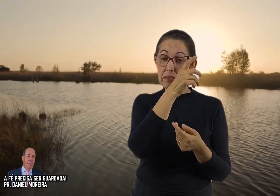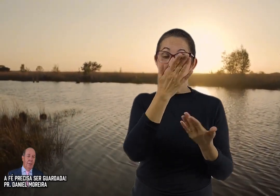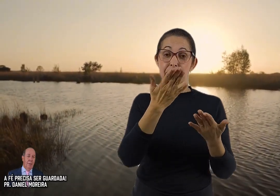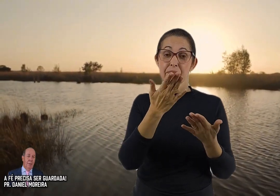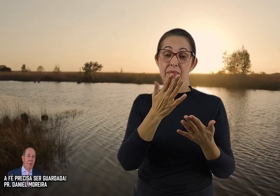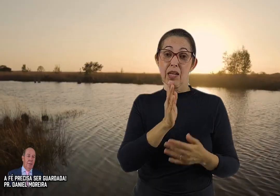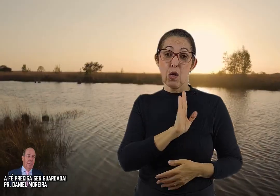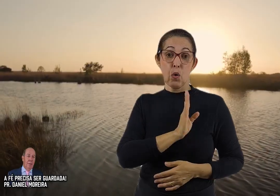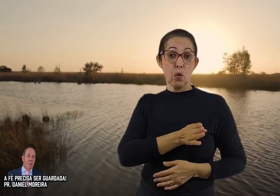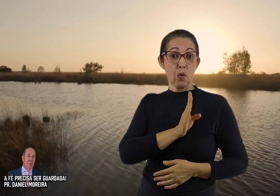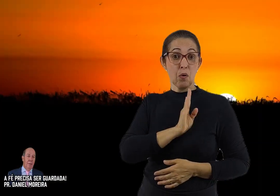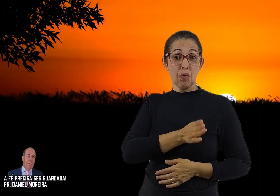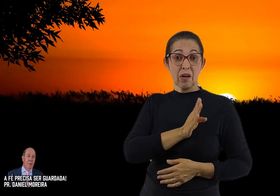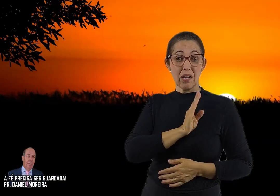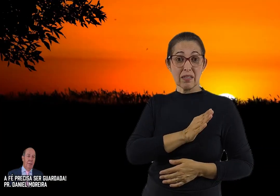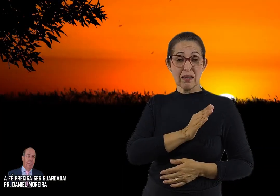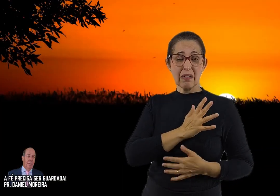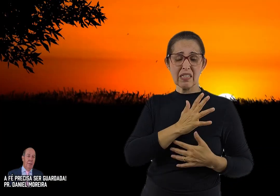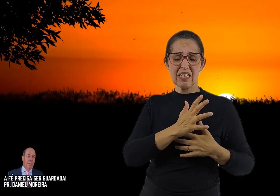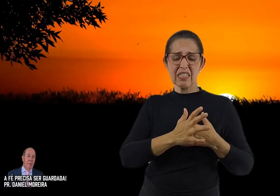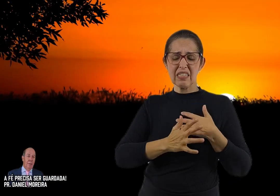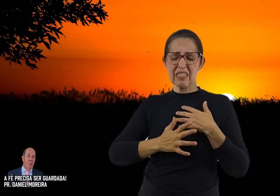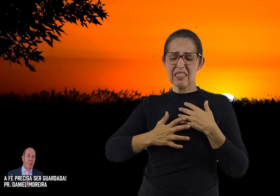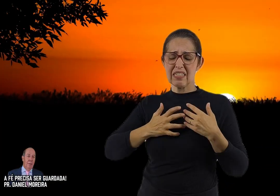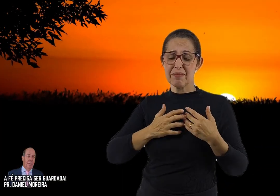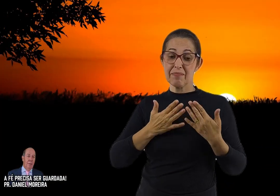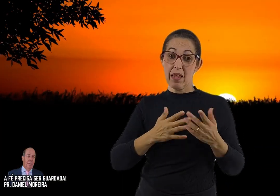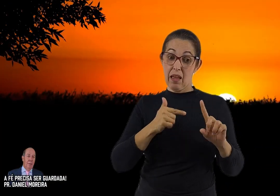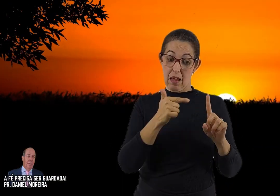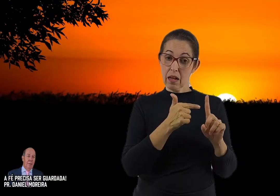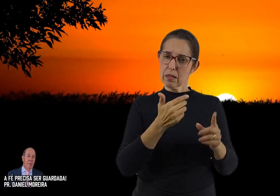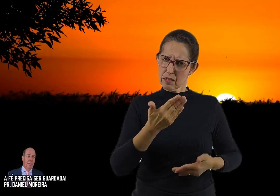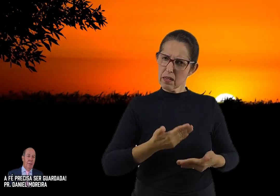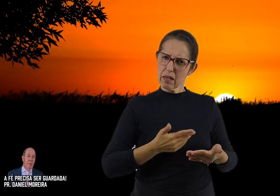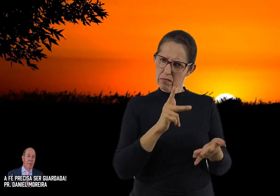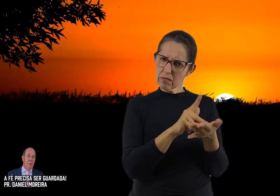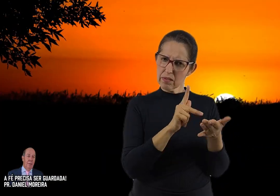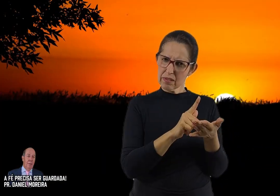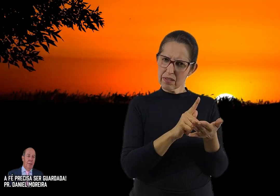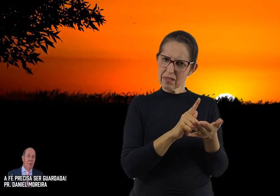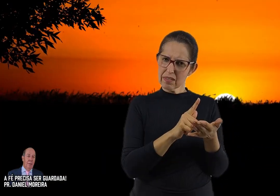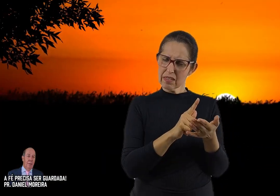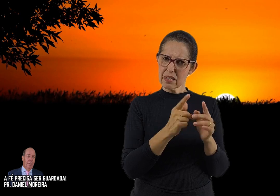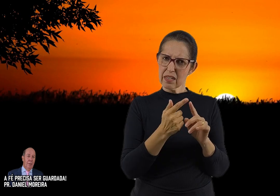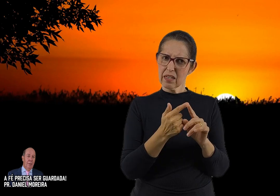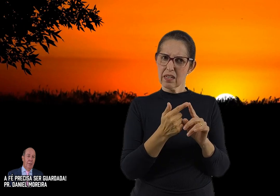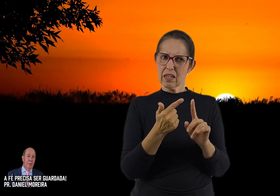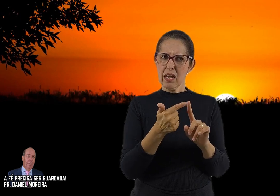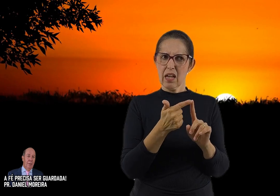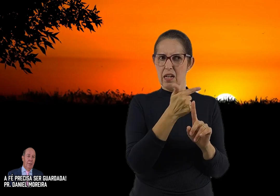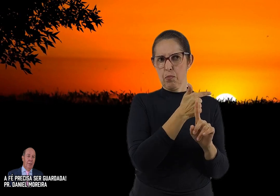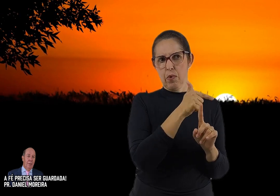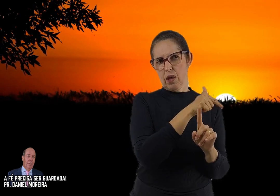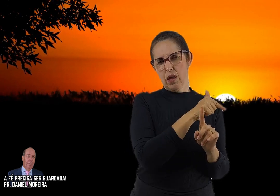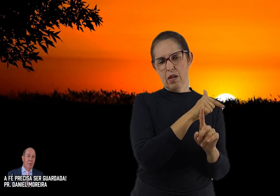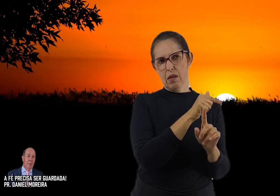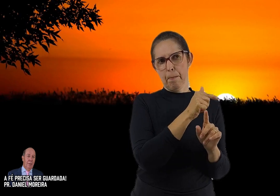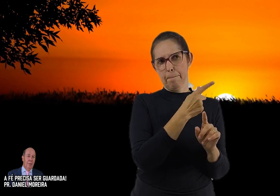Meu coração não consolava. Ele é um servo de Deus, servo mesmo. Na época não era pastor, hoje já é pastor.